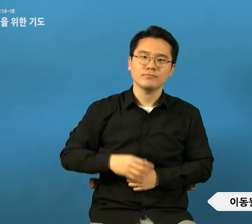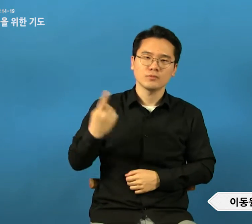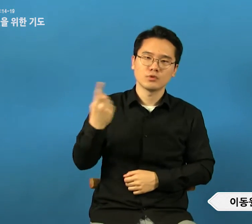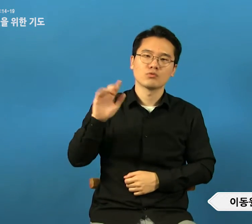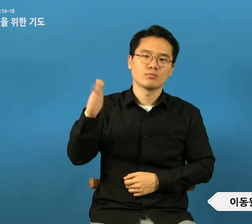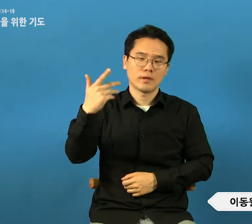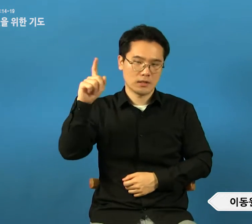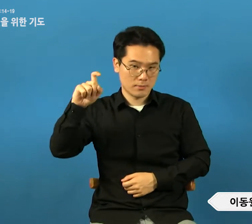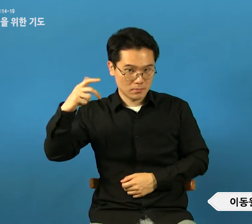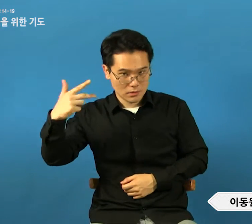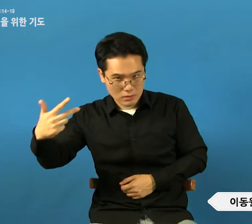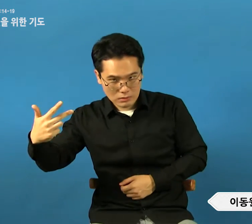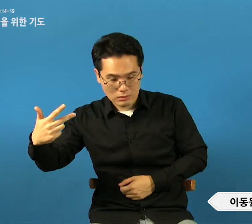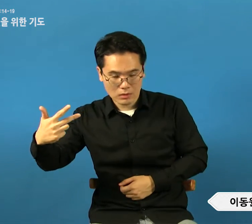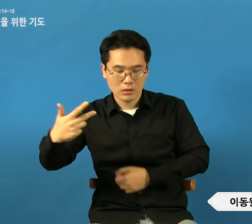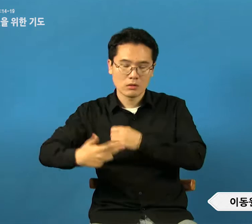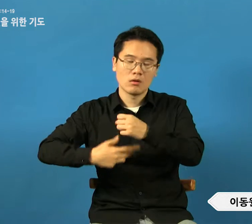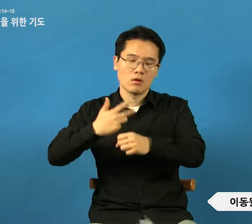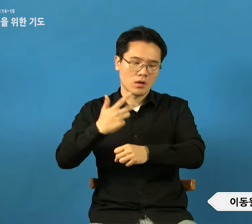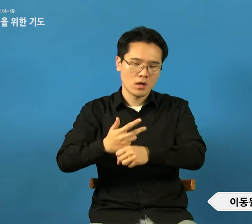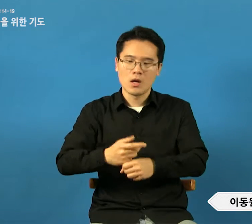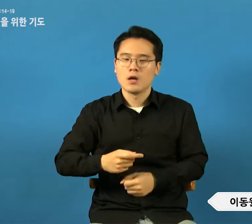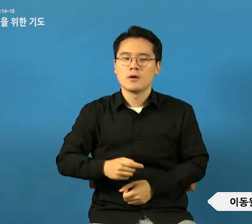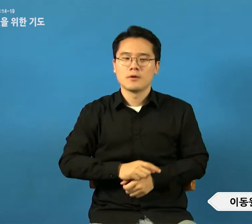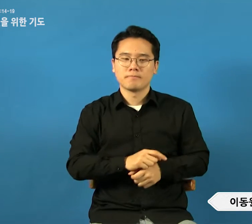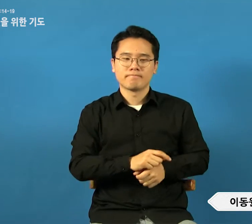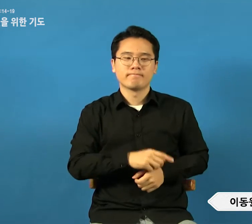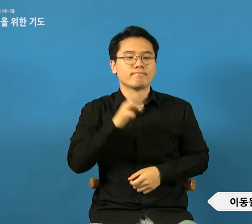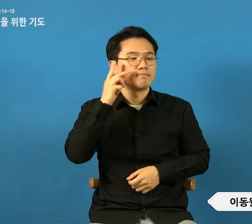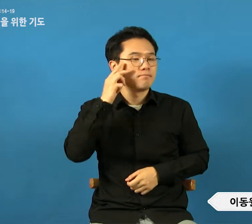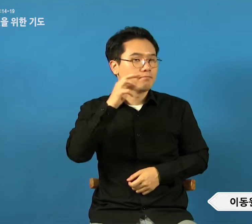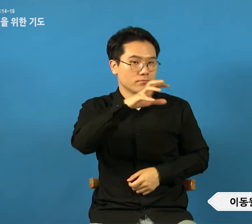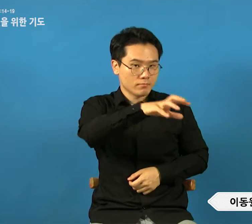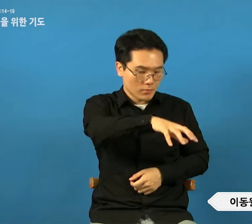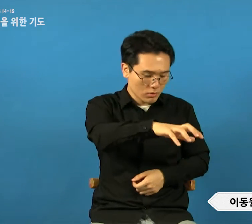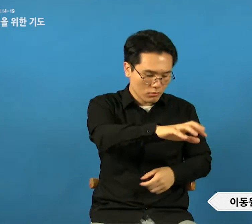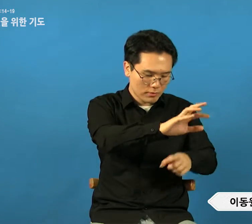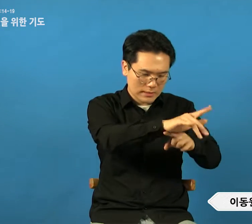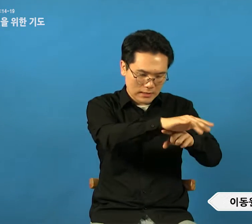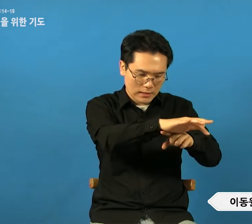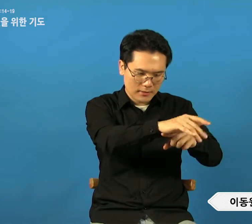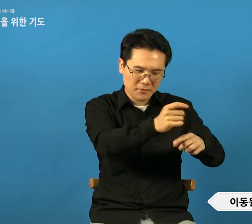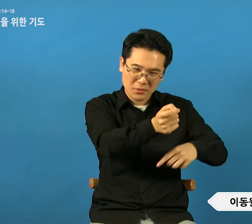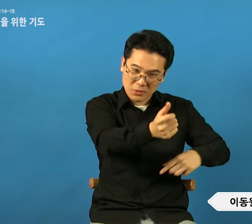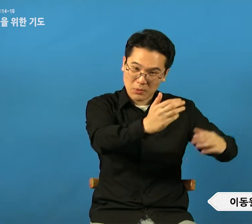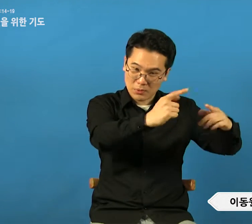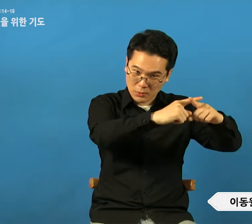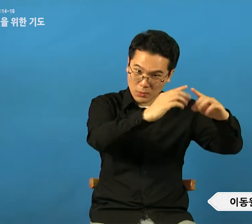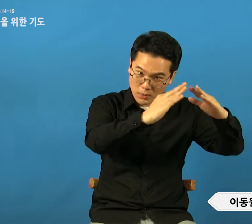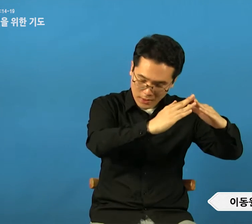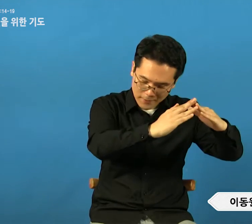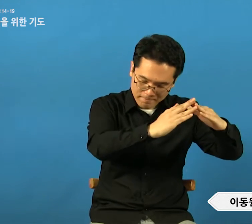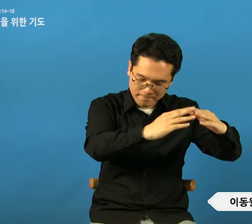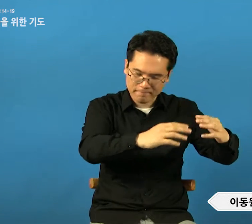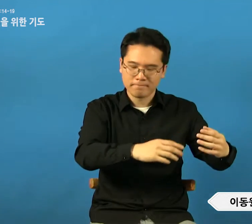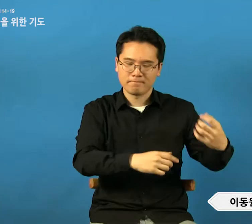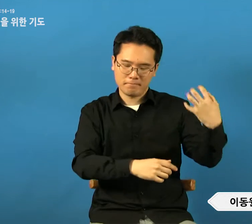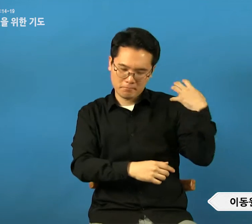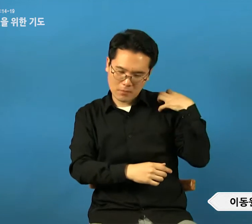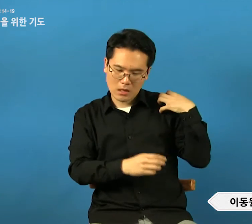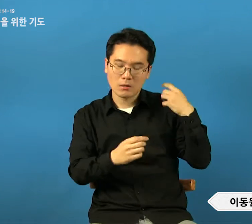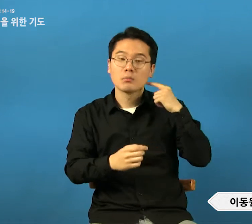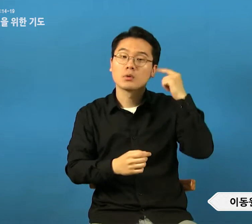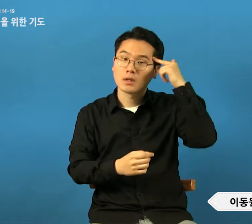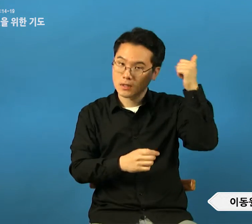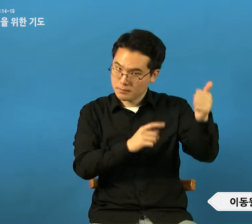1917년에 미국의 작은 시골 교회를 섬기고 있던 목사님이 계셨어요. 얼마나